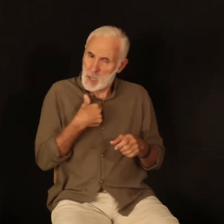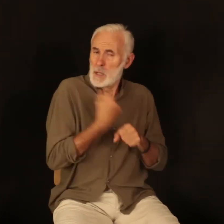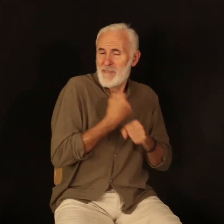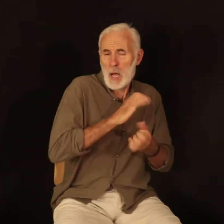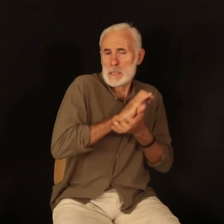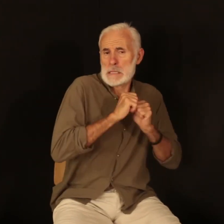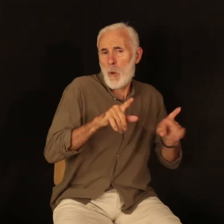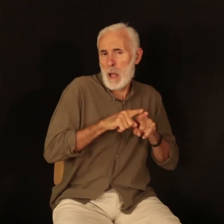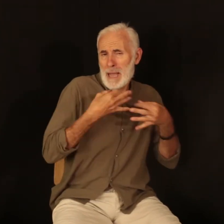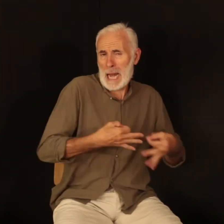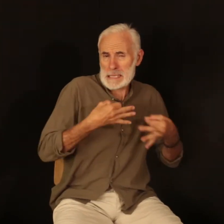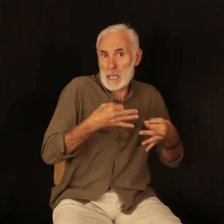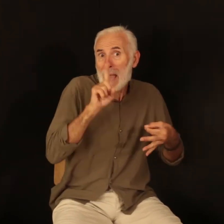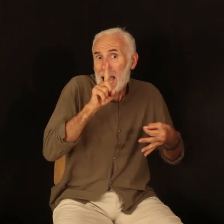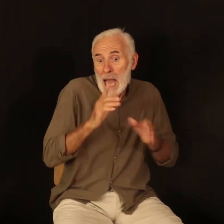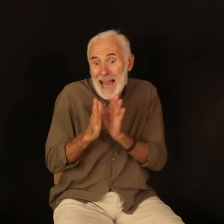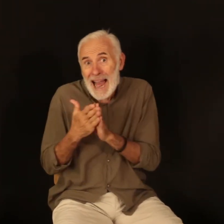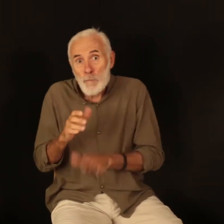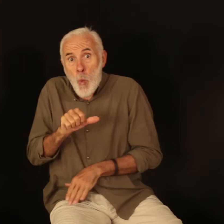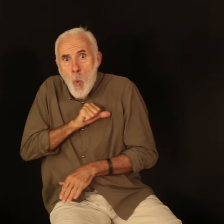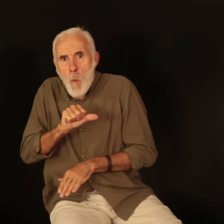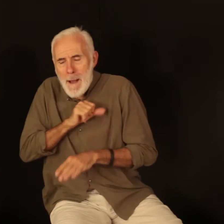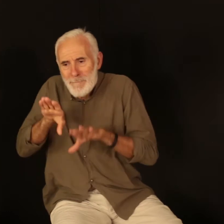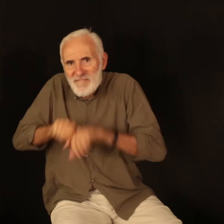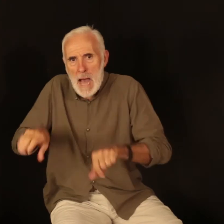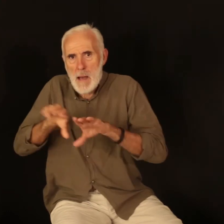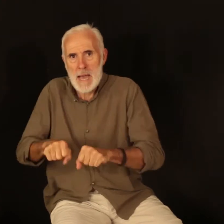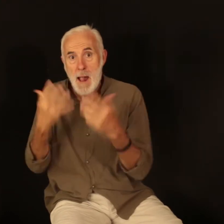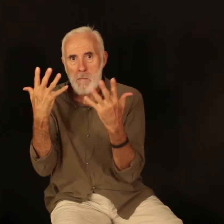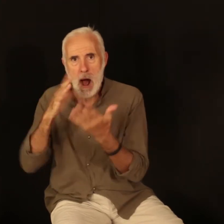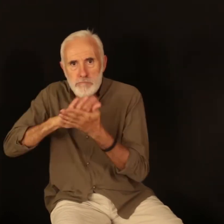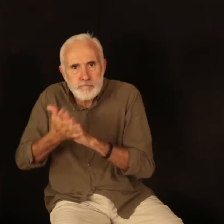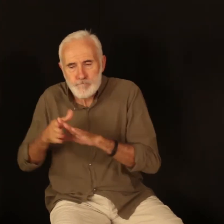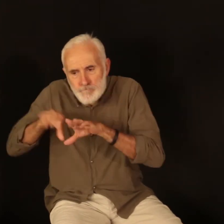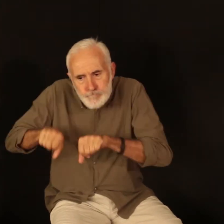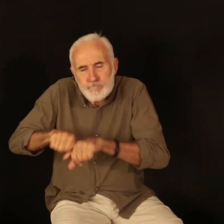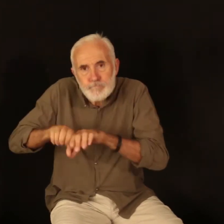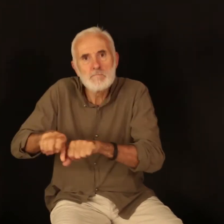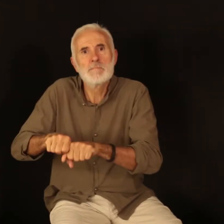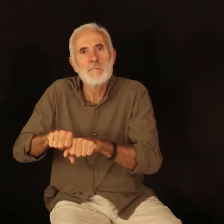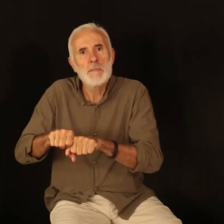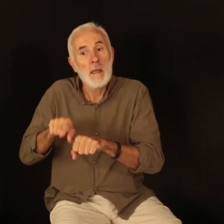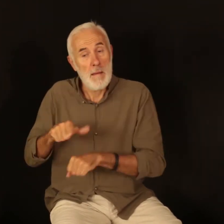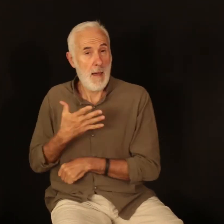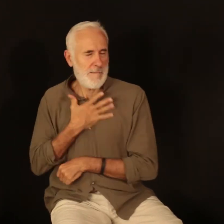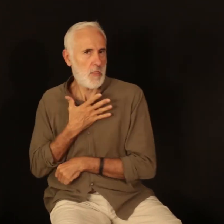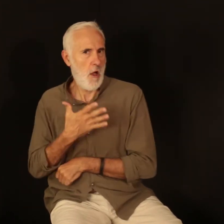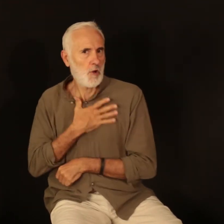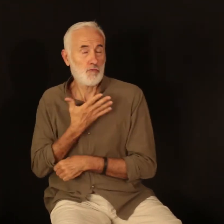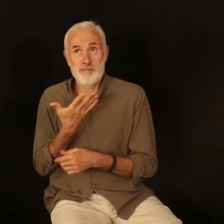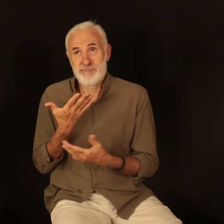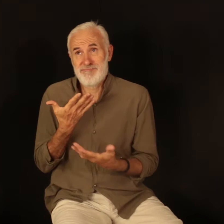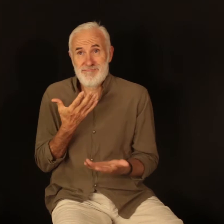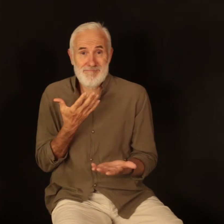on prend en charge la fabrication des exemplaires. Ça a des avantages d'un point de vue pratique, qui est par